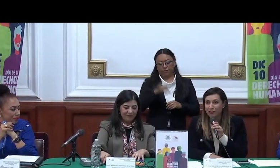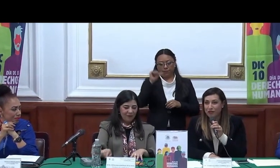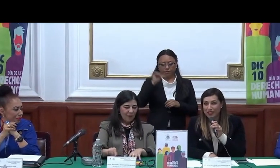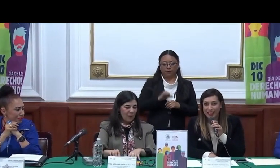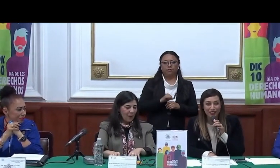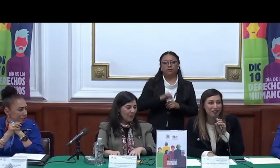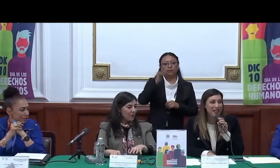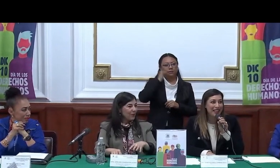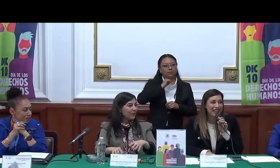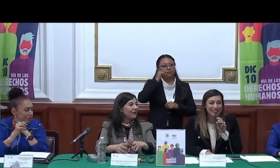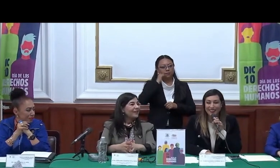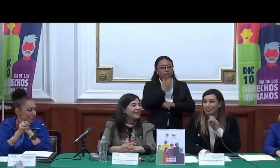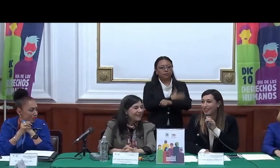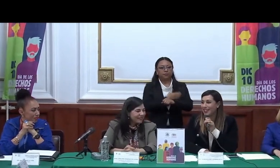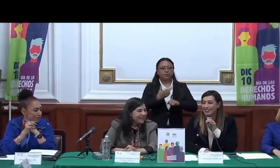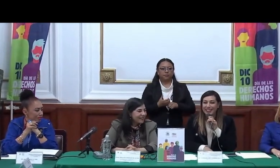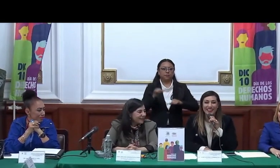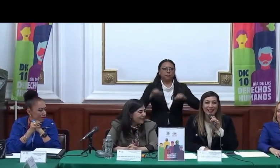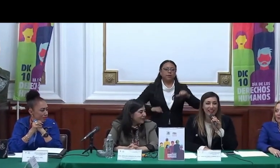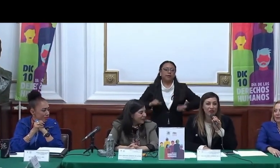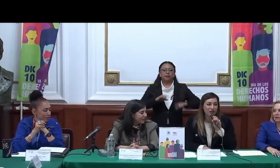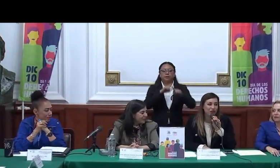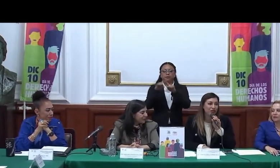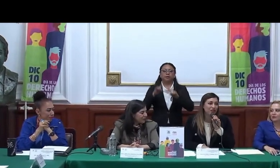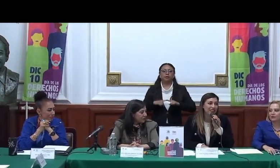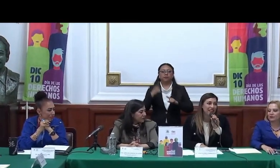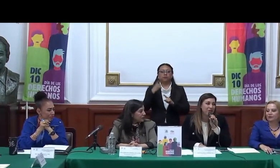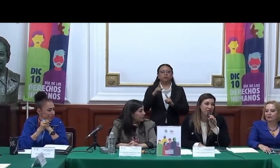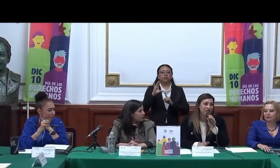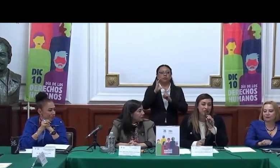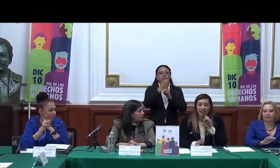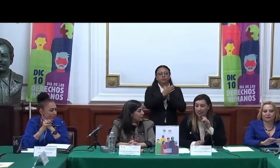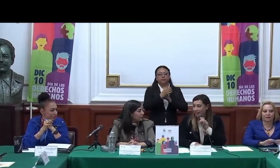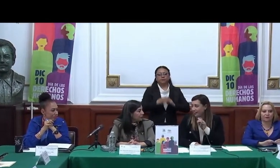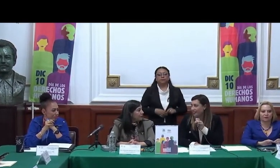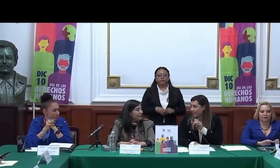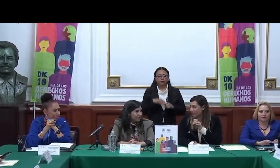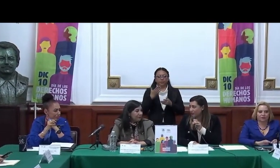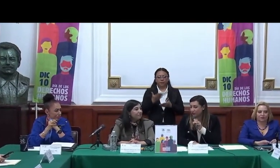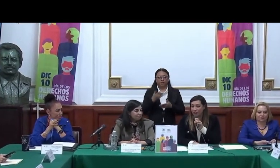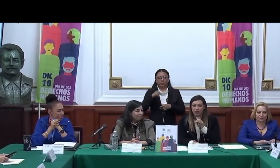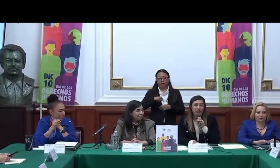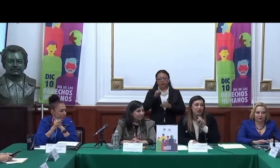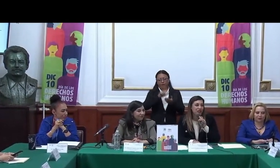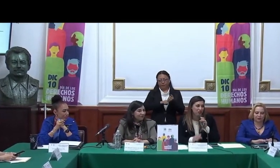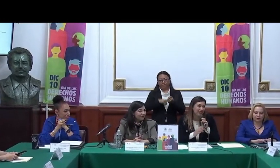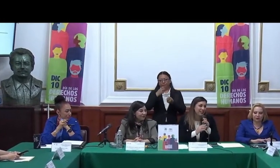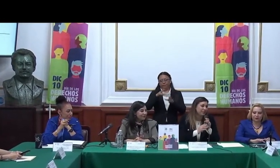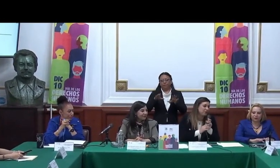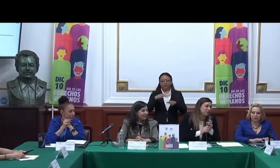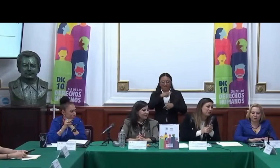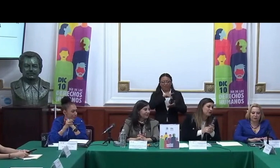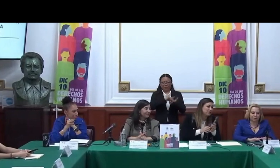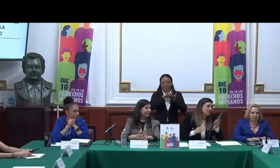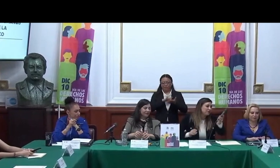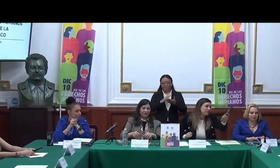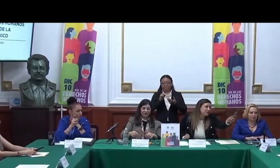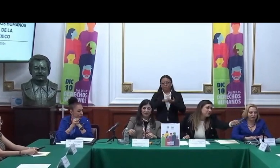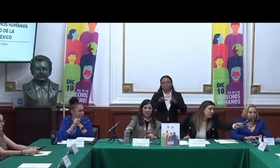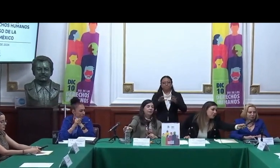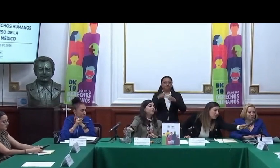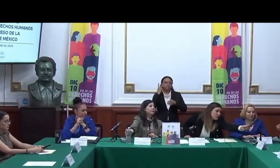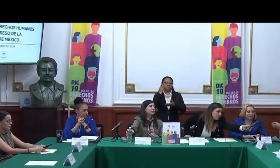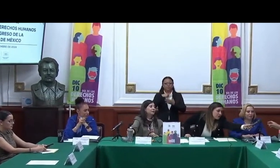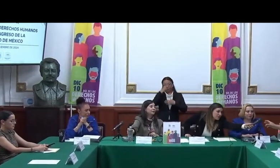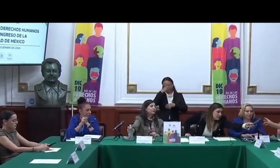estado acompañando en las actividades de la comisión y que pues es una aliada aquí en el Congreso de la Ciudad de México. Adelante, por favor.